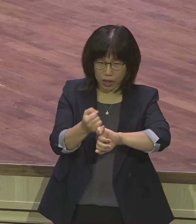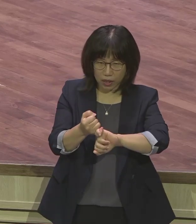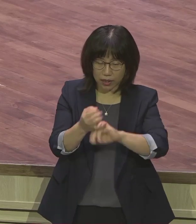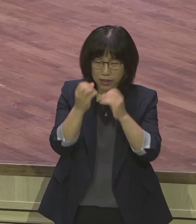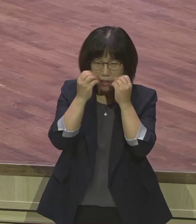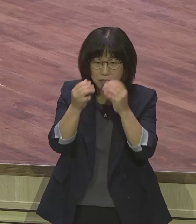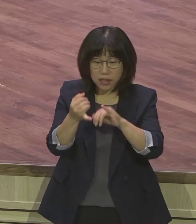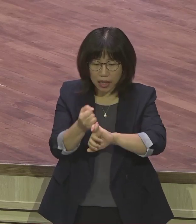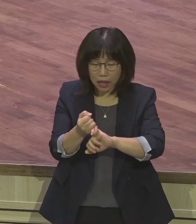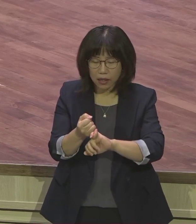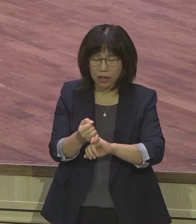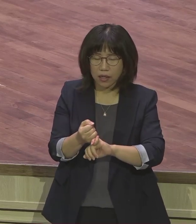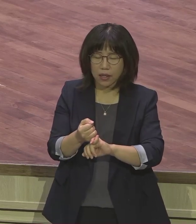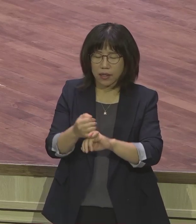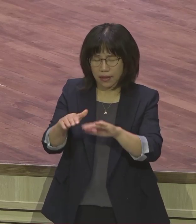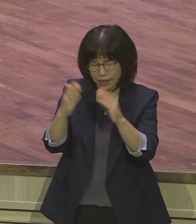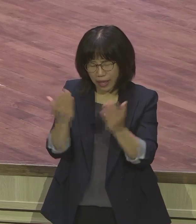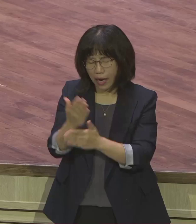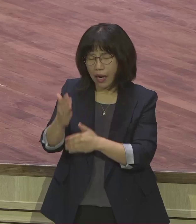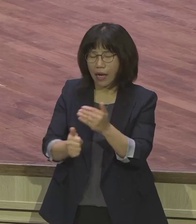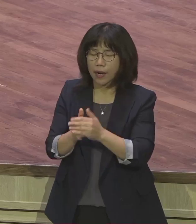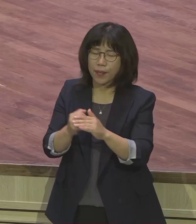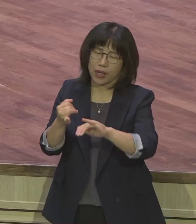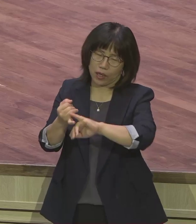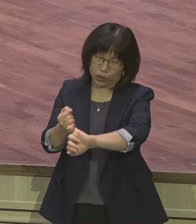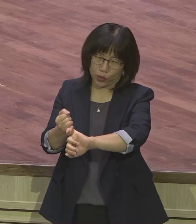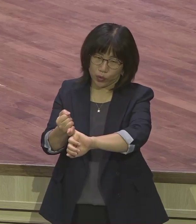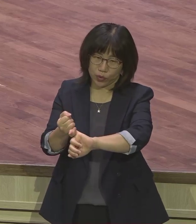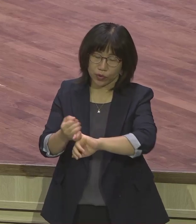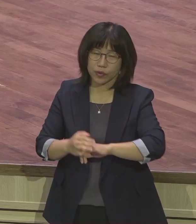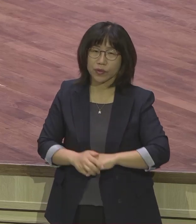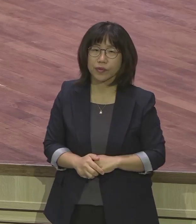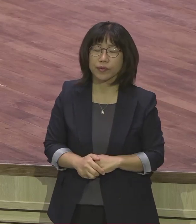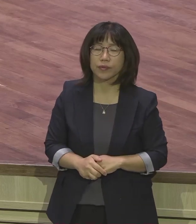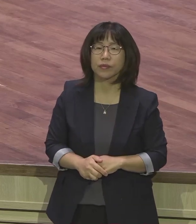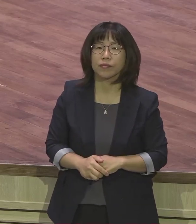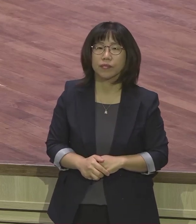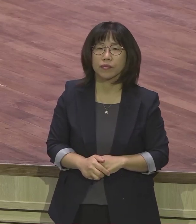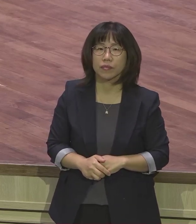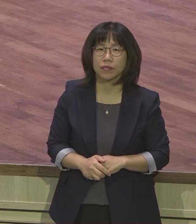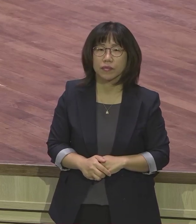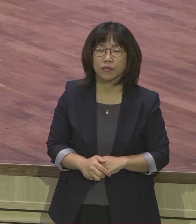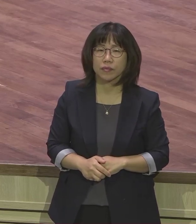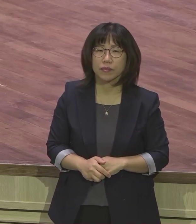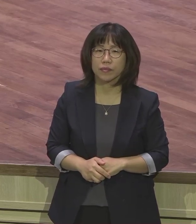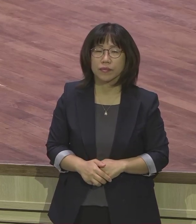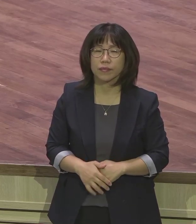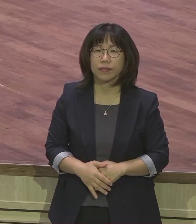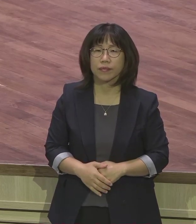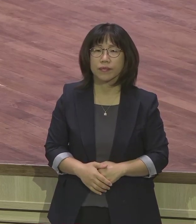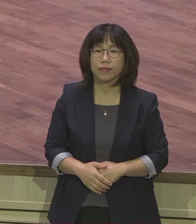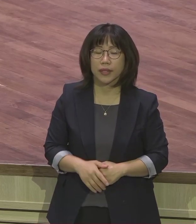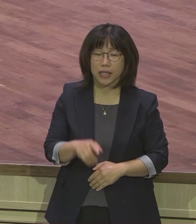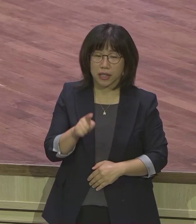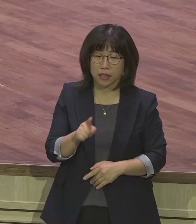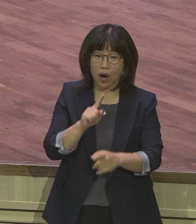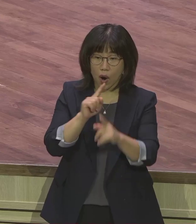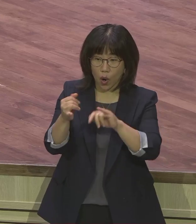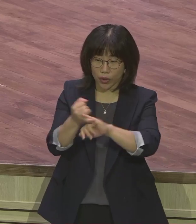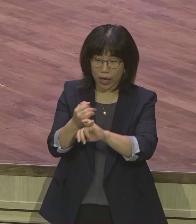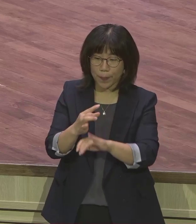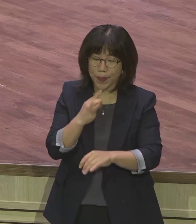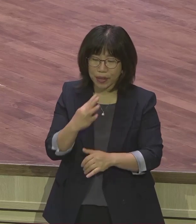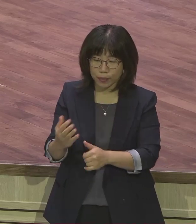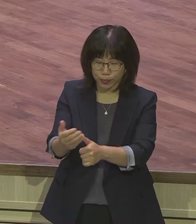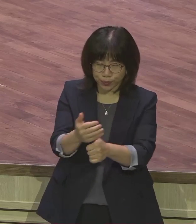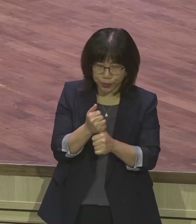하나님의 말씀 약속. 언약이에요. 동떨어 언약. 카보나트. 하나님의 말씀이에요. 이 언약이란 말이에요. 그래서 이 사실을 믿고 이